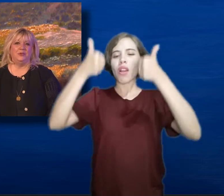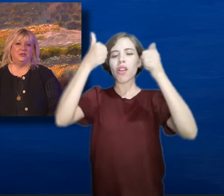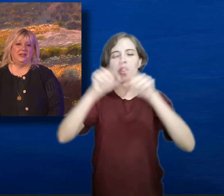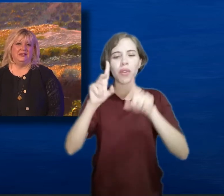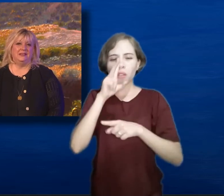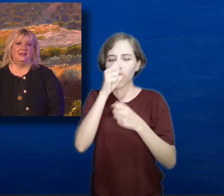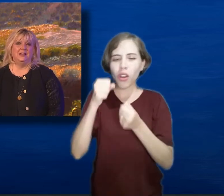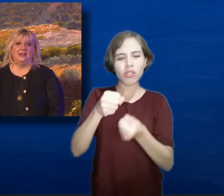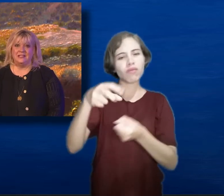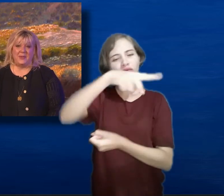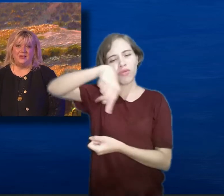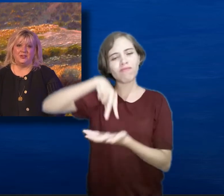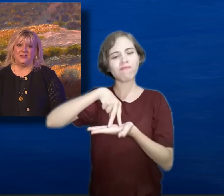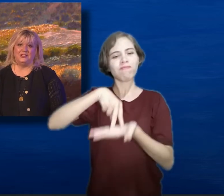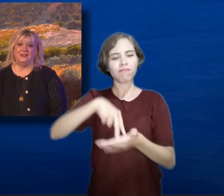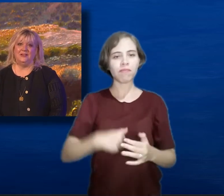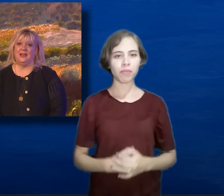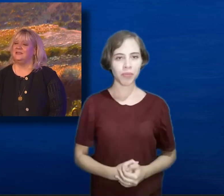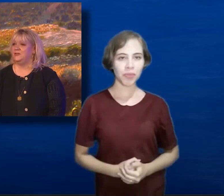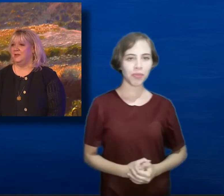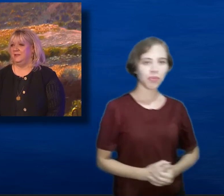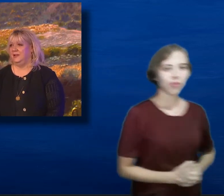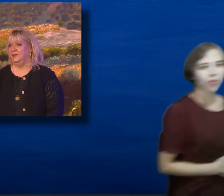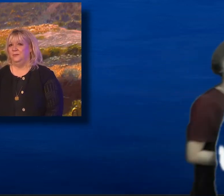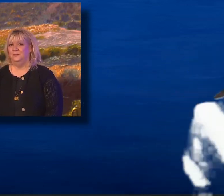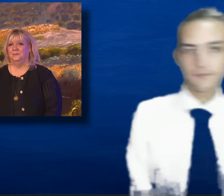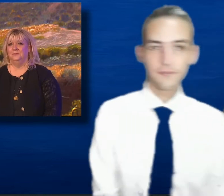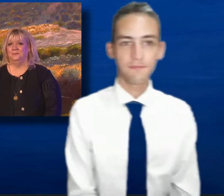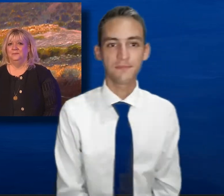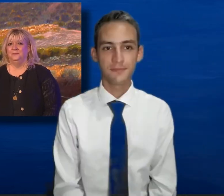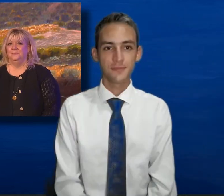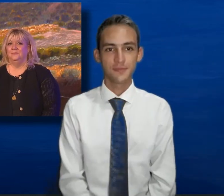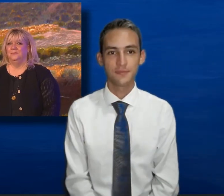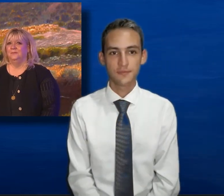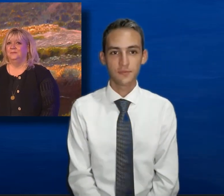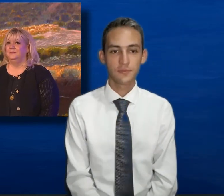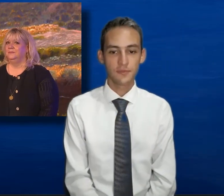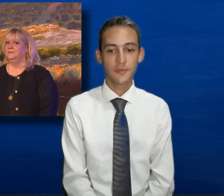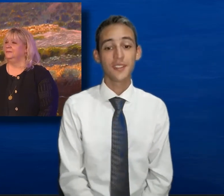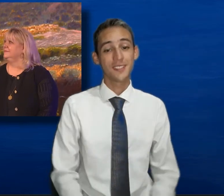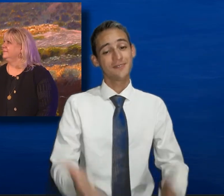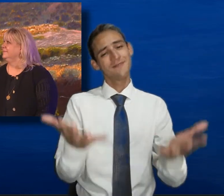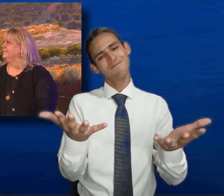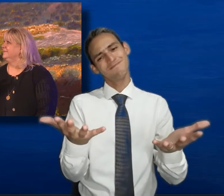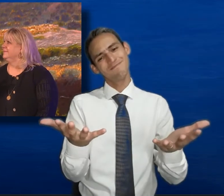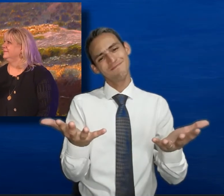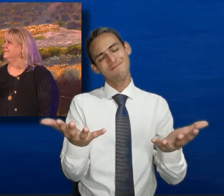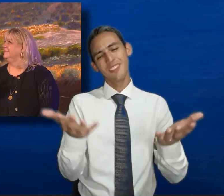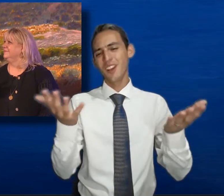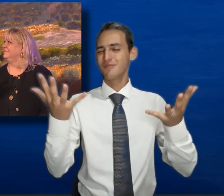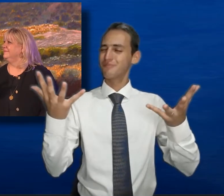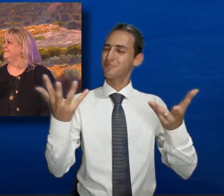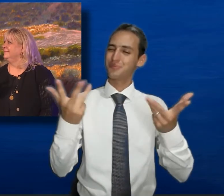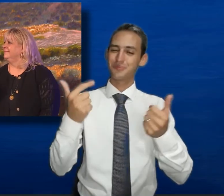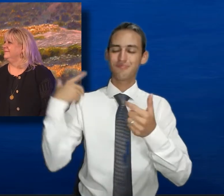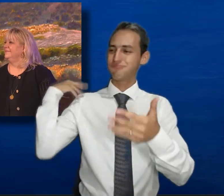estável. O Senhor aumentará suas oportunidades, expandirá sua visão e os fortalecerá. Bem,